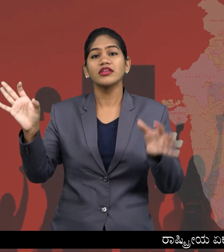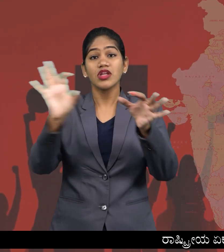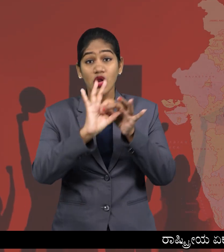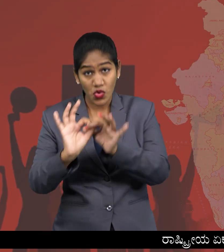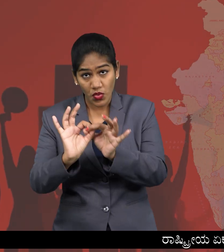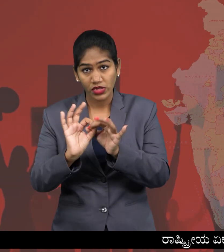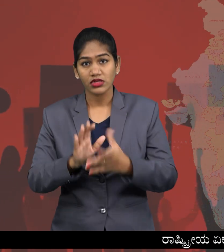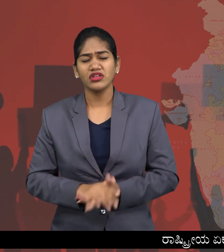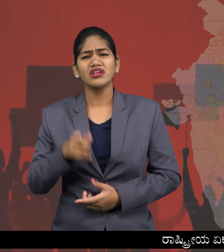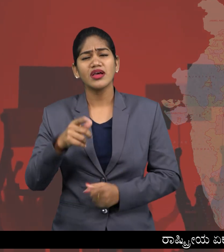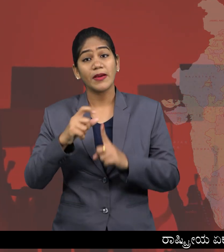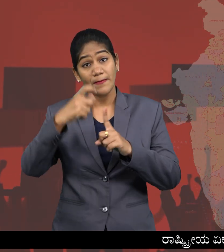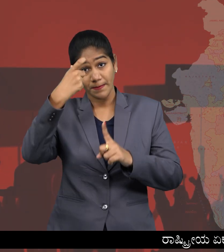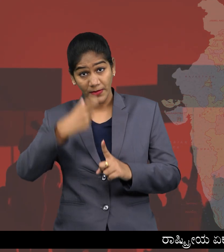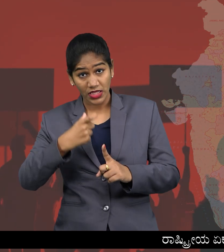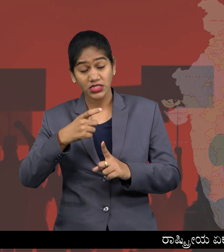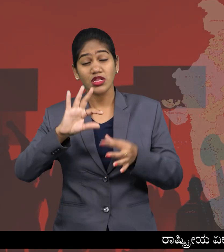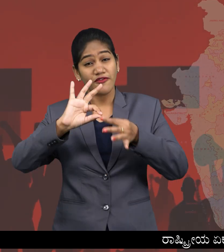ನೀಡಿದರು.